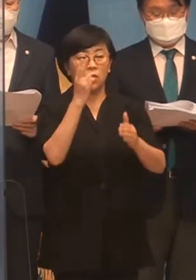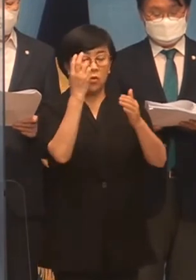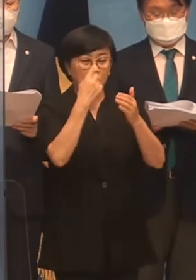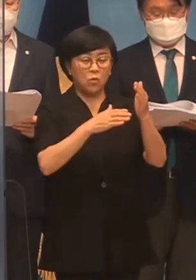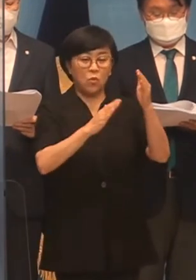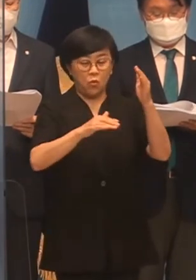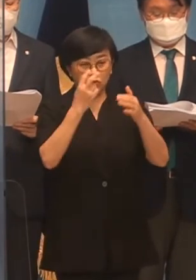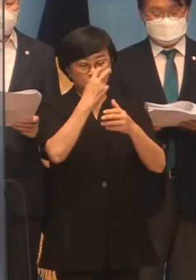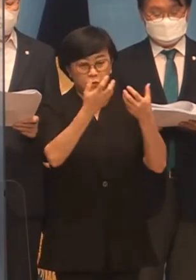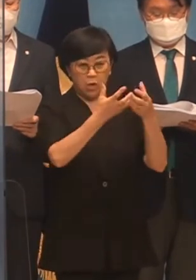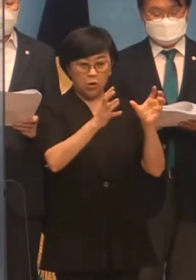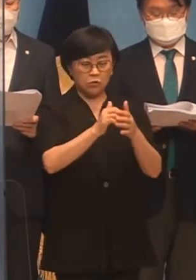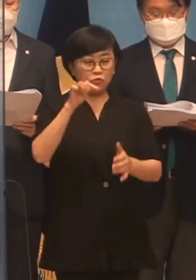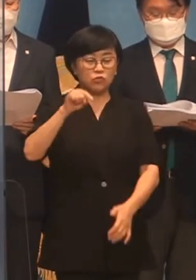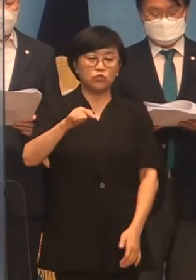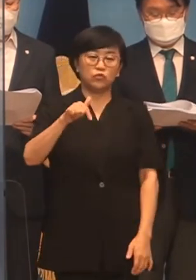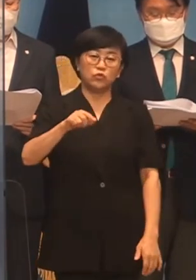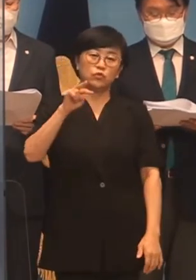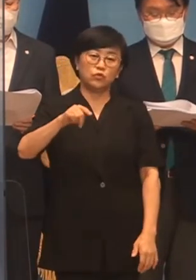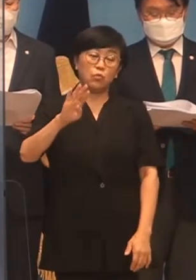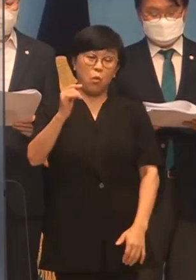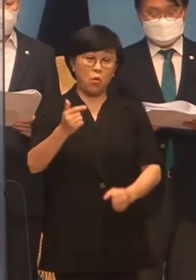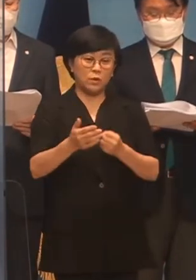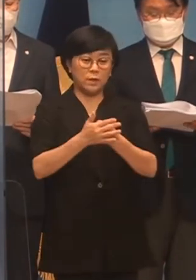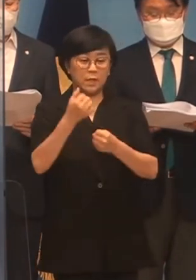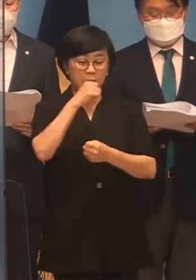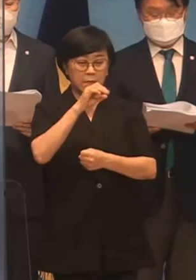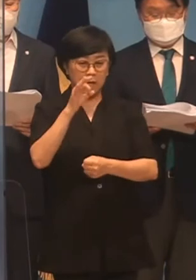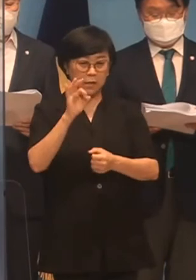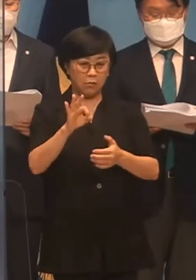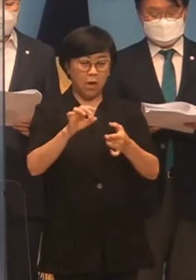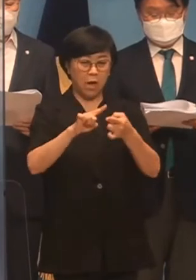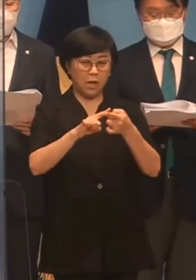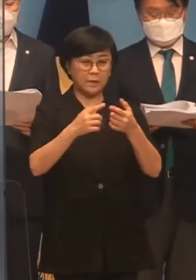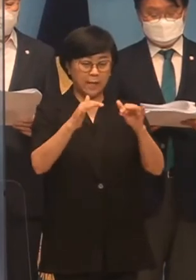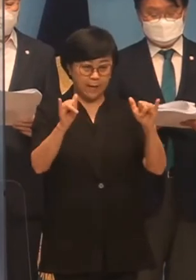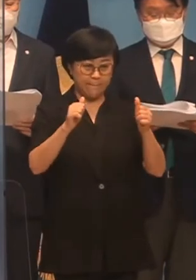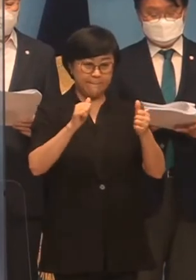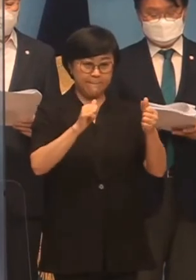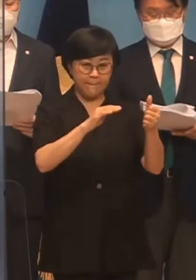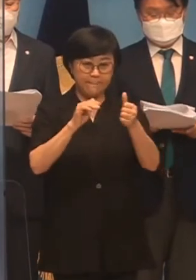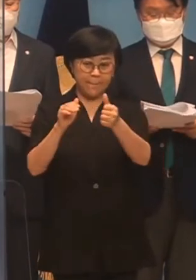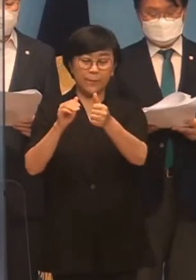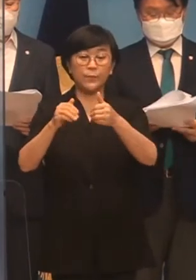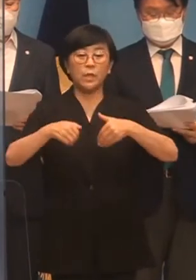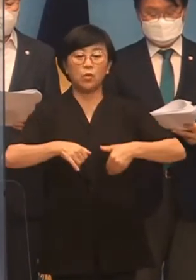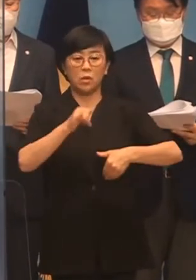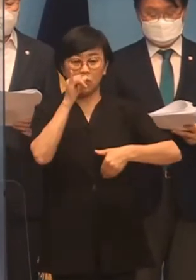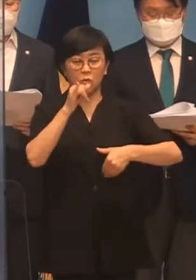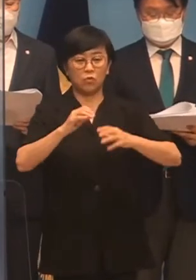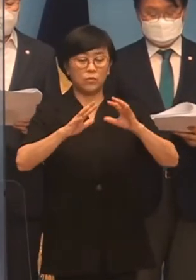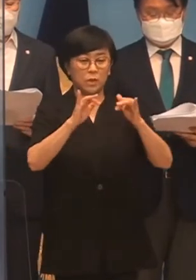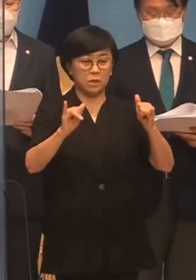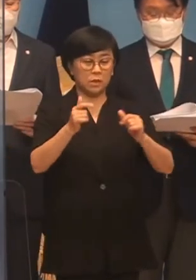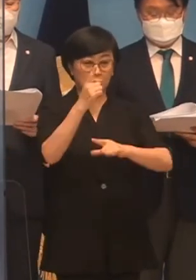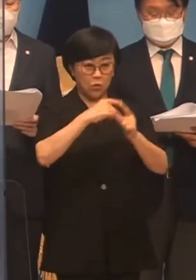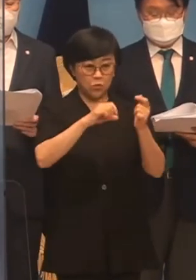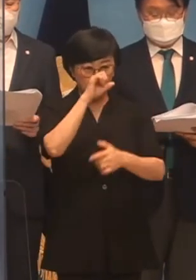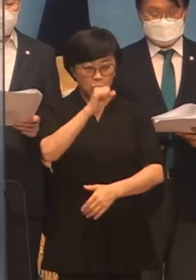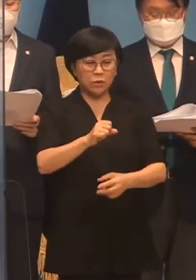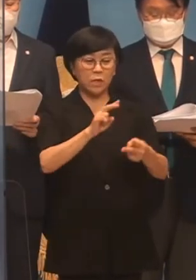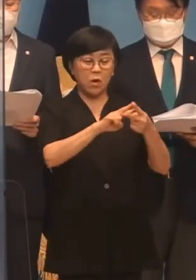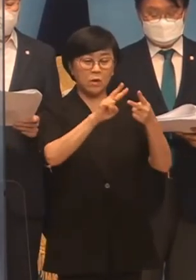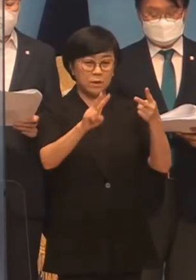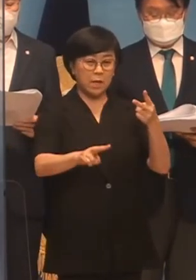공수처, 국수본 등 업무 이관으로 예산과 인력이 필요한 기관의 일을 재편성하도록 하여 국민들이 보다